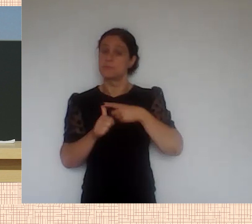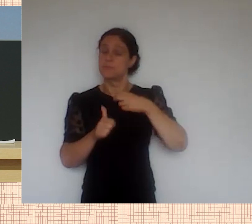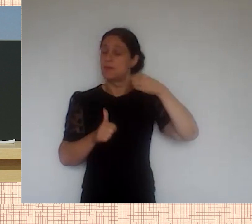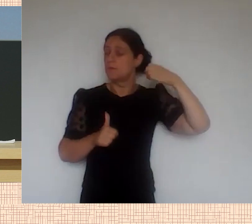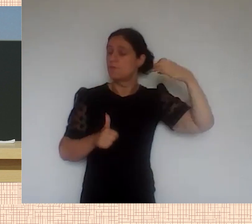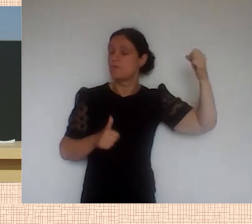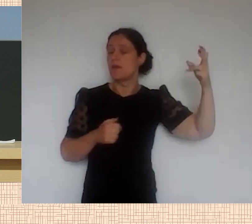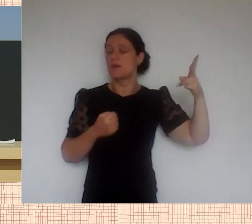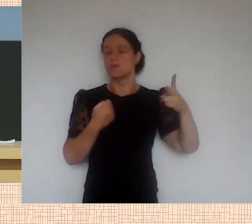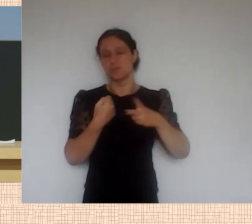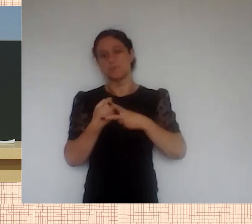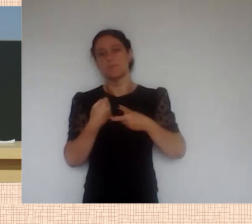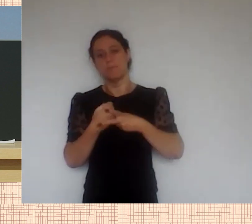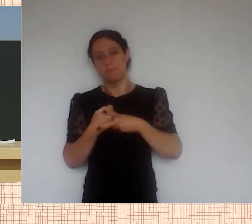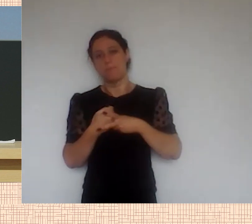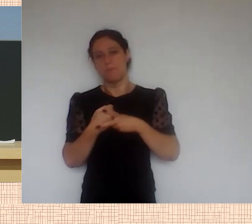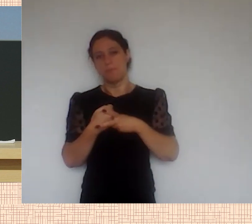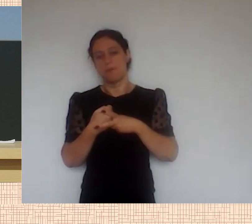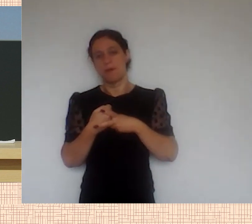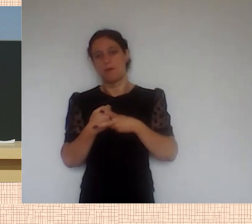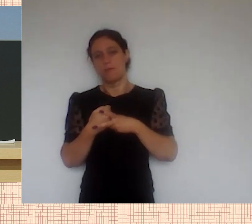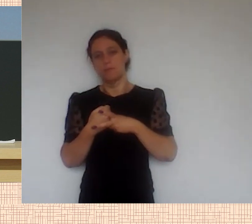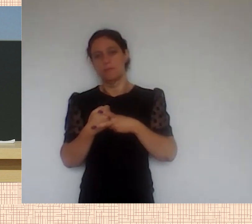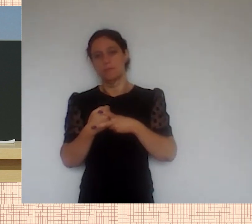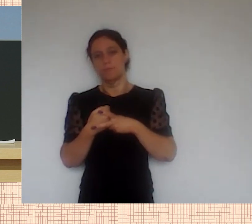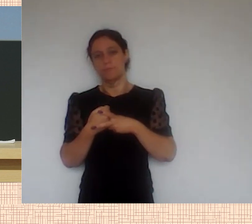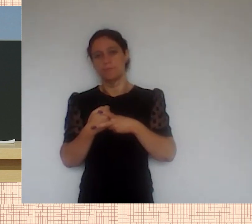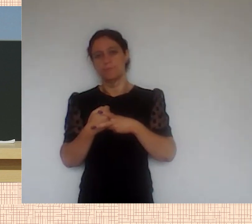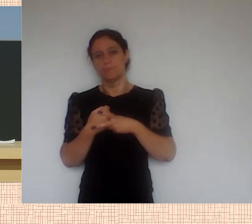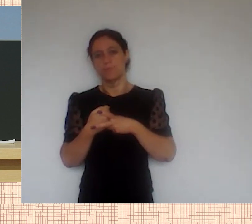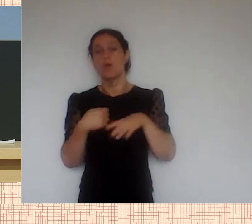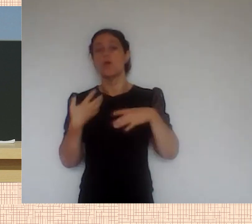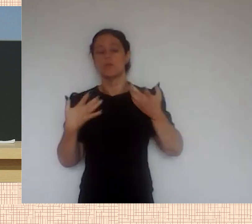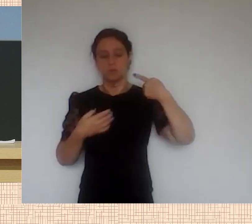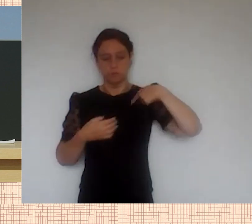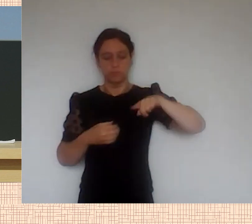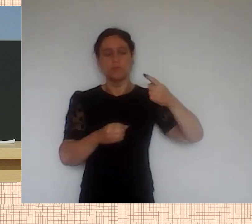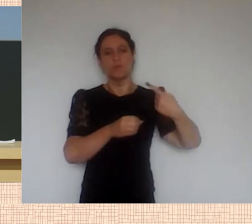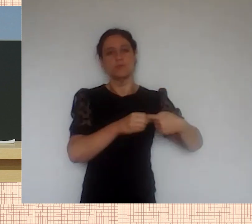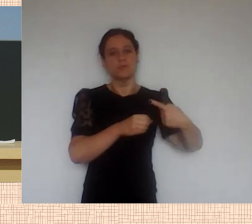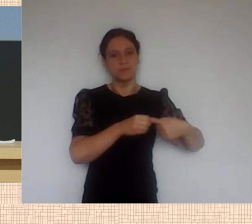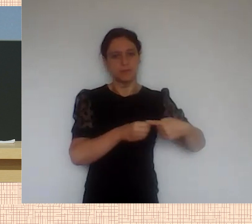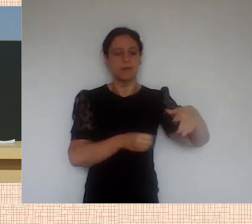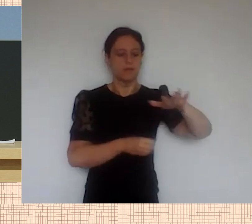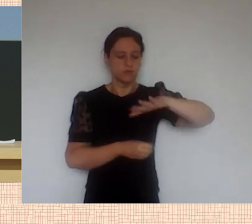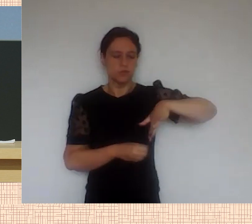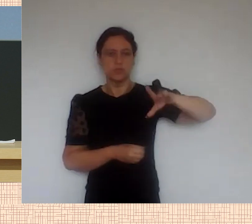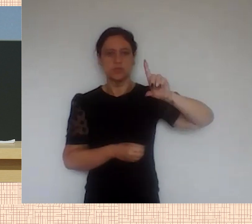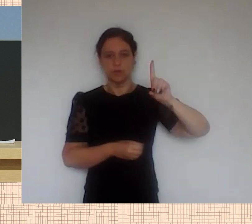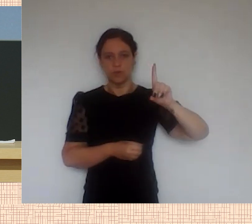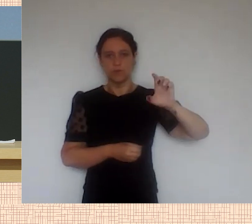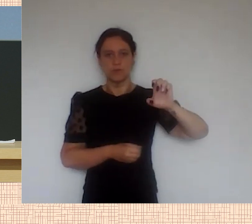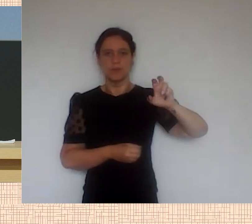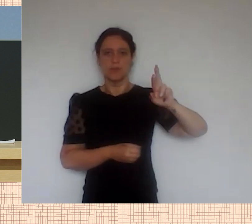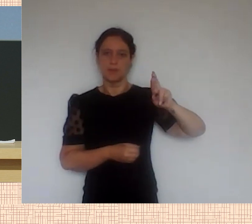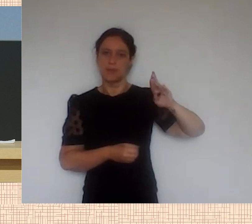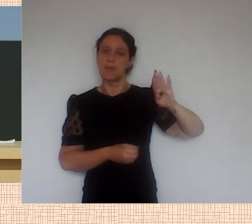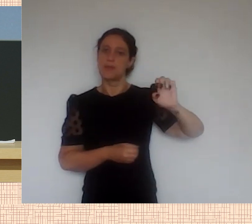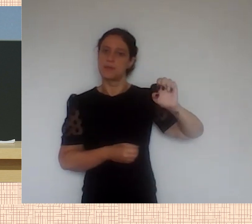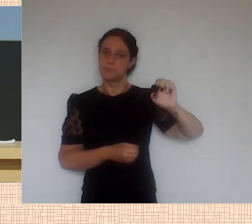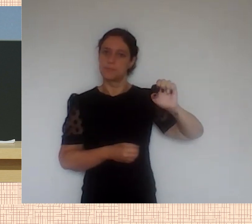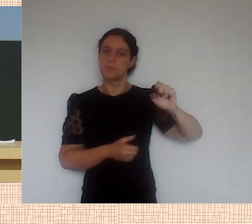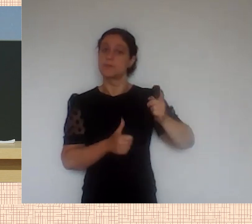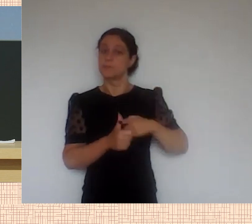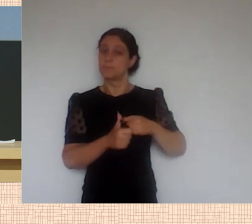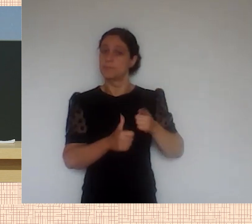ele passou por Listra, não é isso? Lá em Atos capítulo 14, dá uma olhada, 14, versículos 6